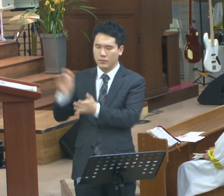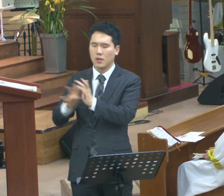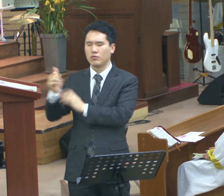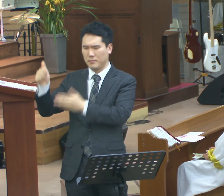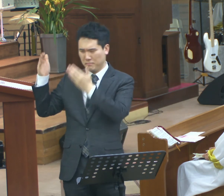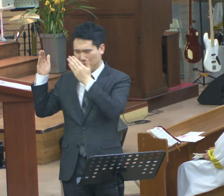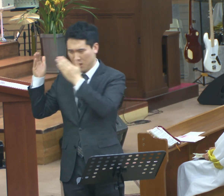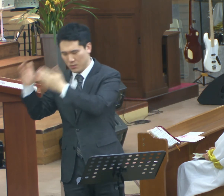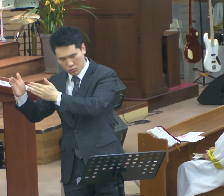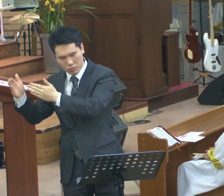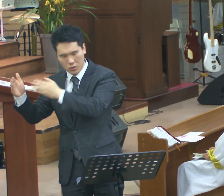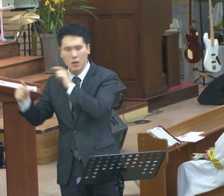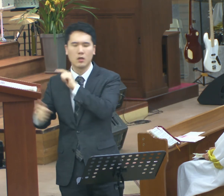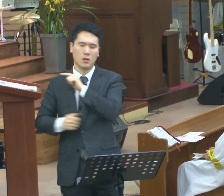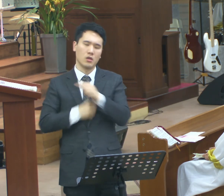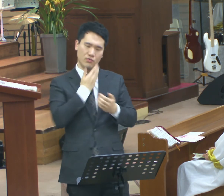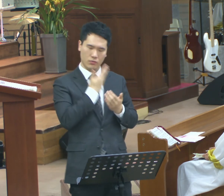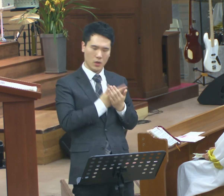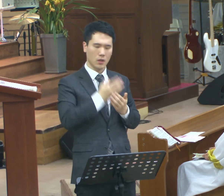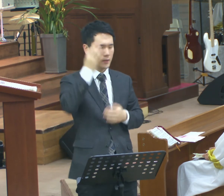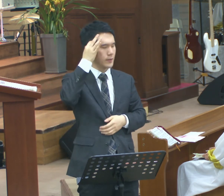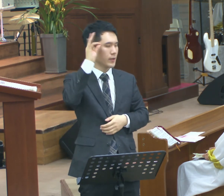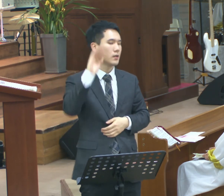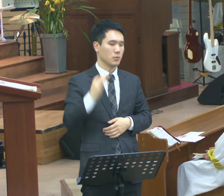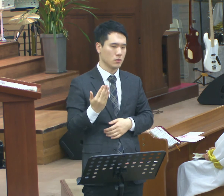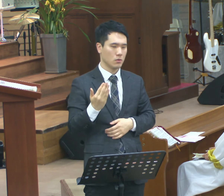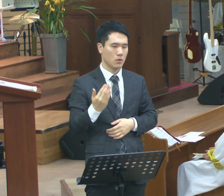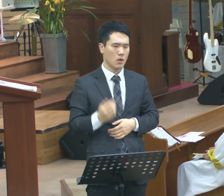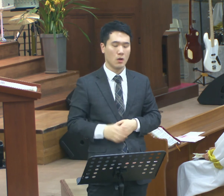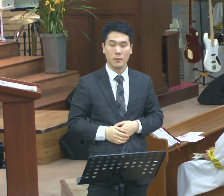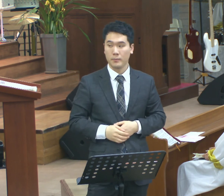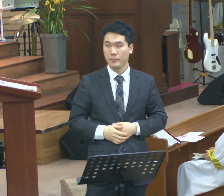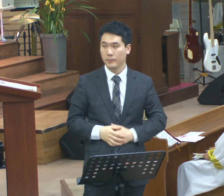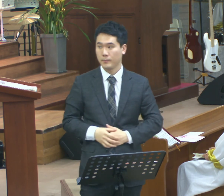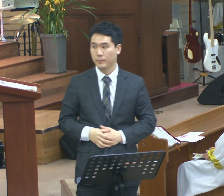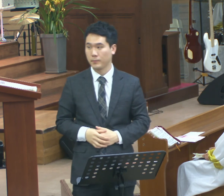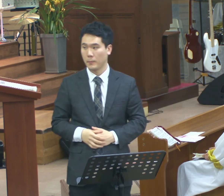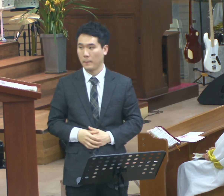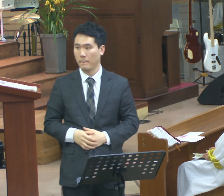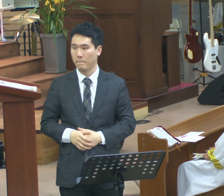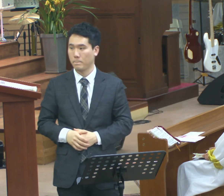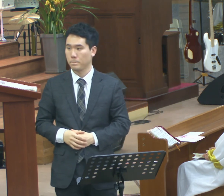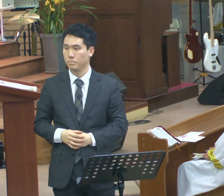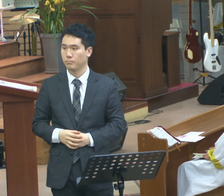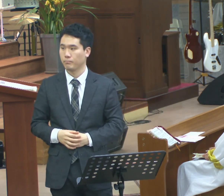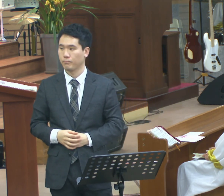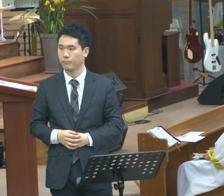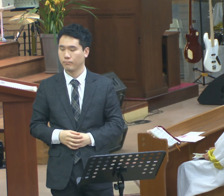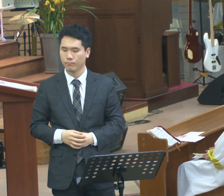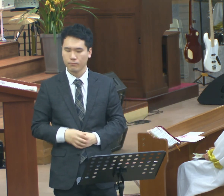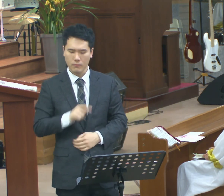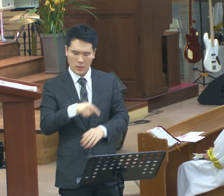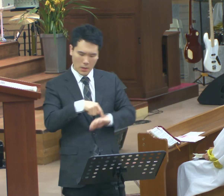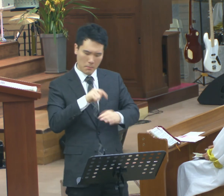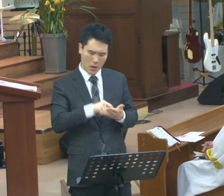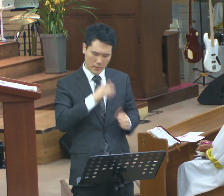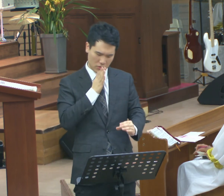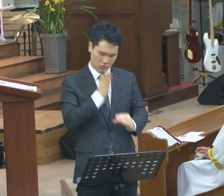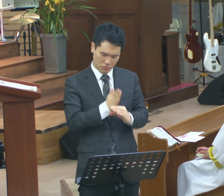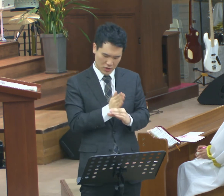모든 어려운 일이 있을 때 그 어려움을 이겨내는 하나님의 기적적인 방법이 동원된다면, 그 중심에 기적이 있는 것이 아니라